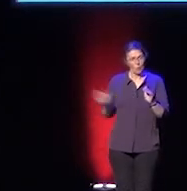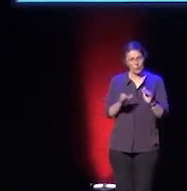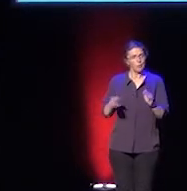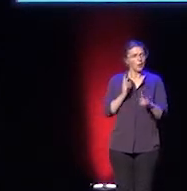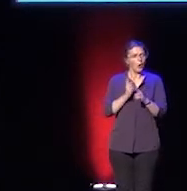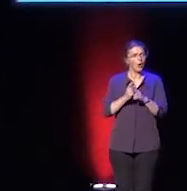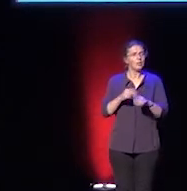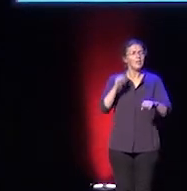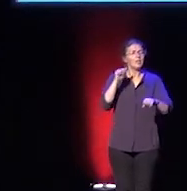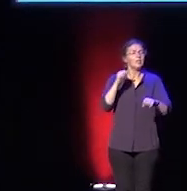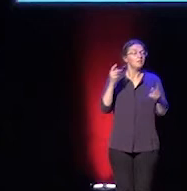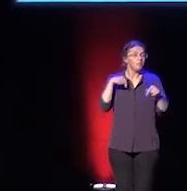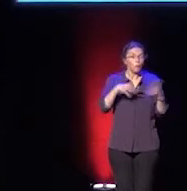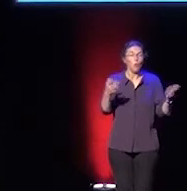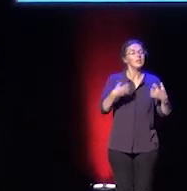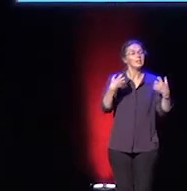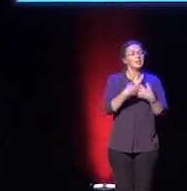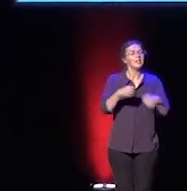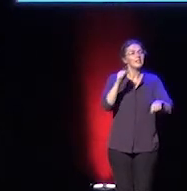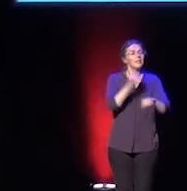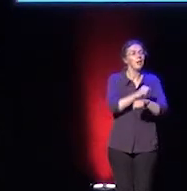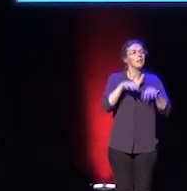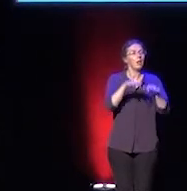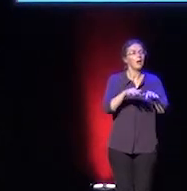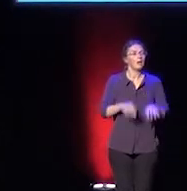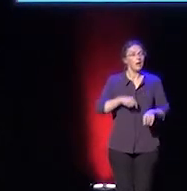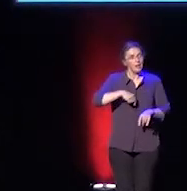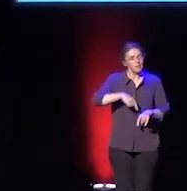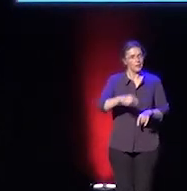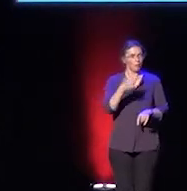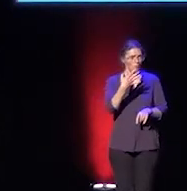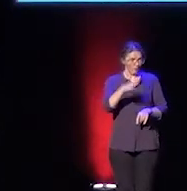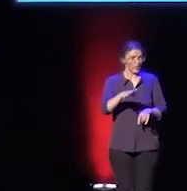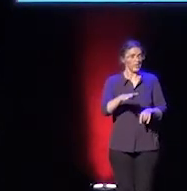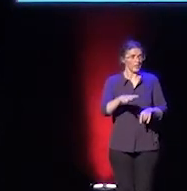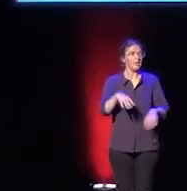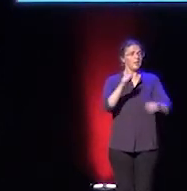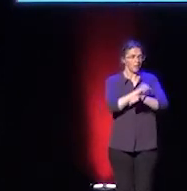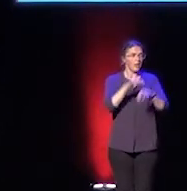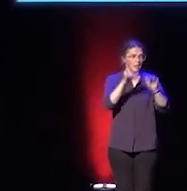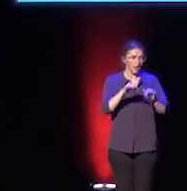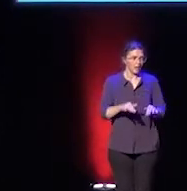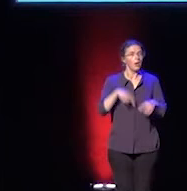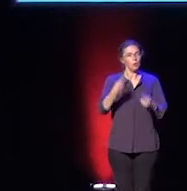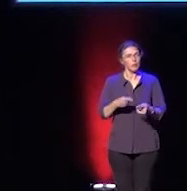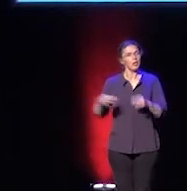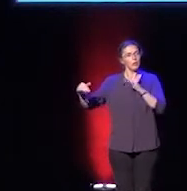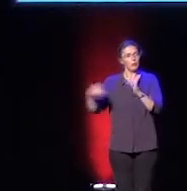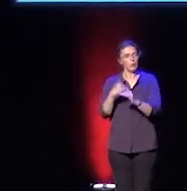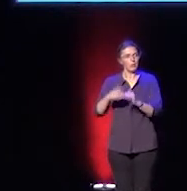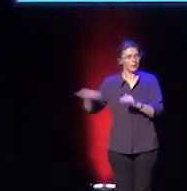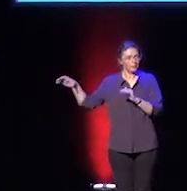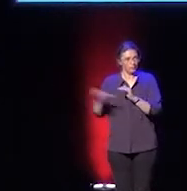in Kriegsgefangenenlagern, die bis 1945 als Kriegsgefangenenlager gedient hatten oder eben